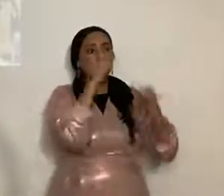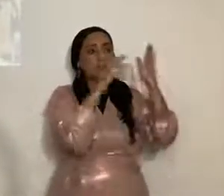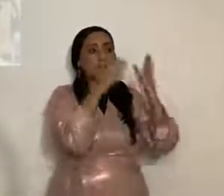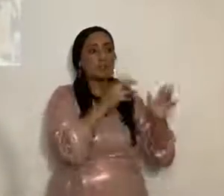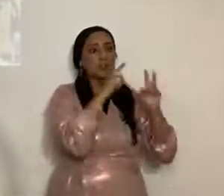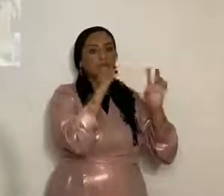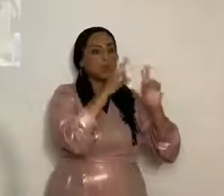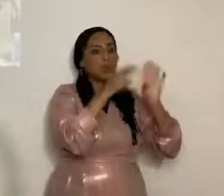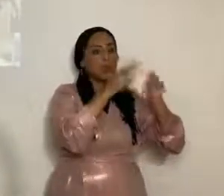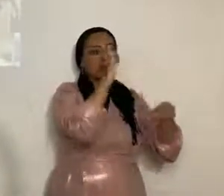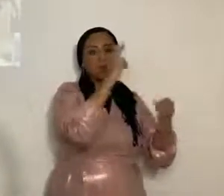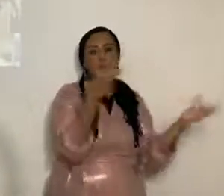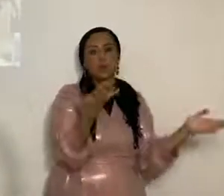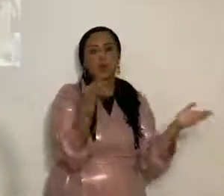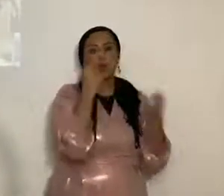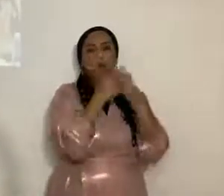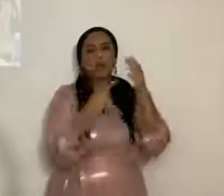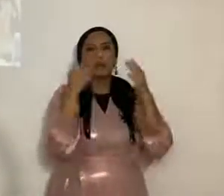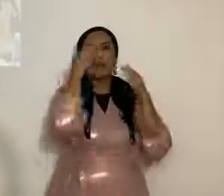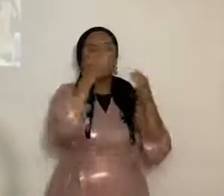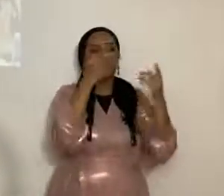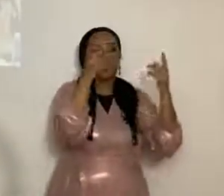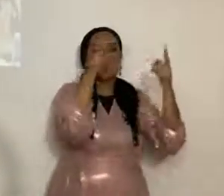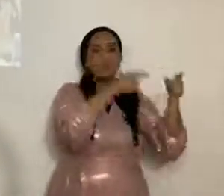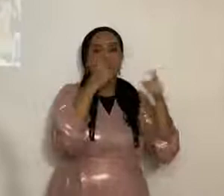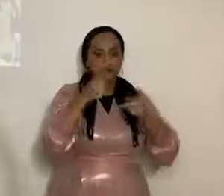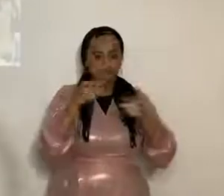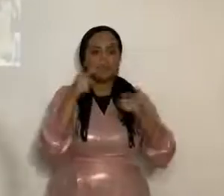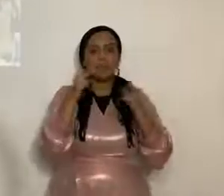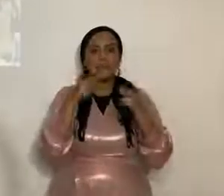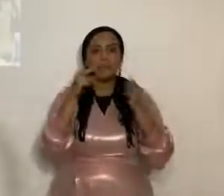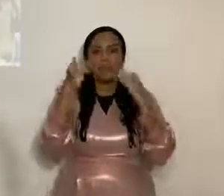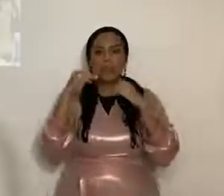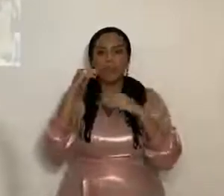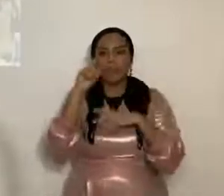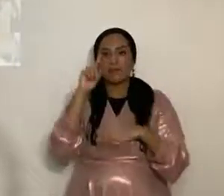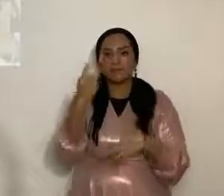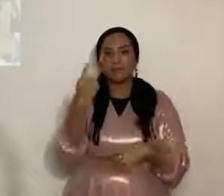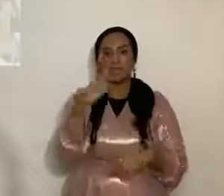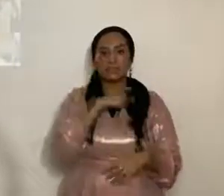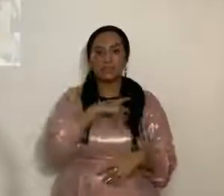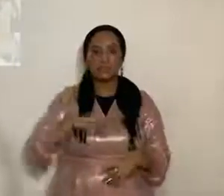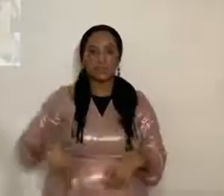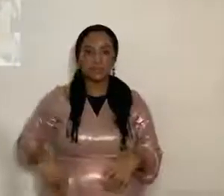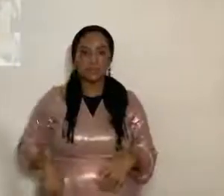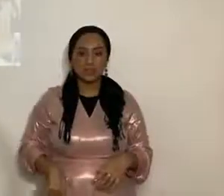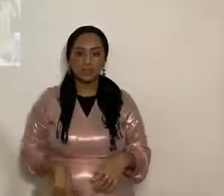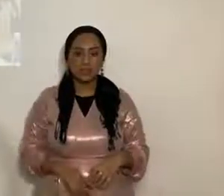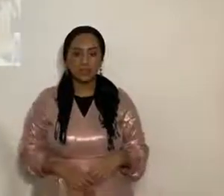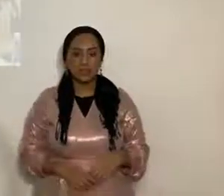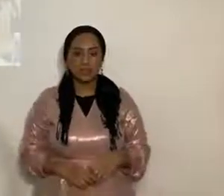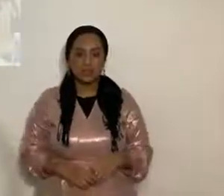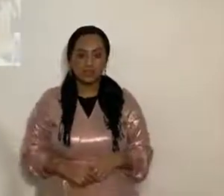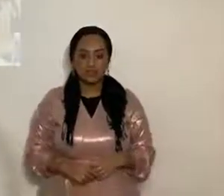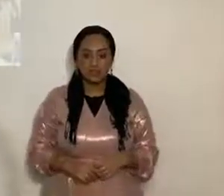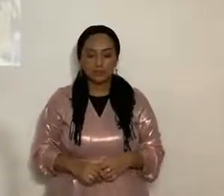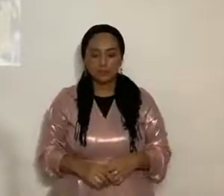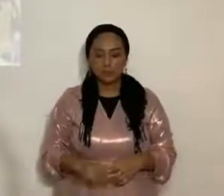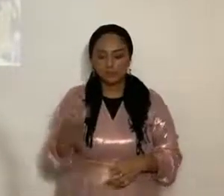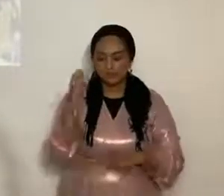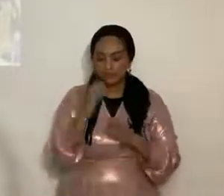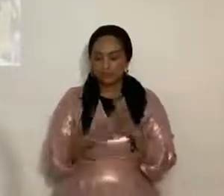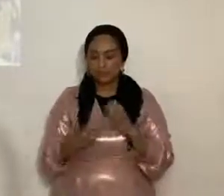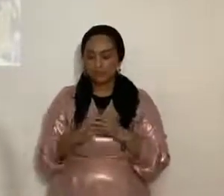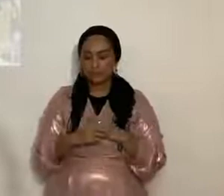los apóstatas. ¿Cuál es su consecuencia? Vamos rápidamente a Primera de Reyes, amados Sahim,